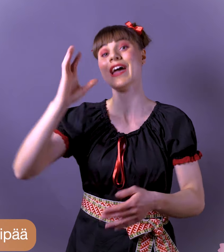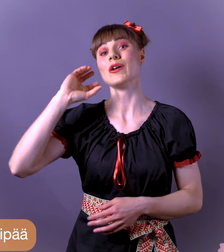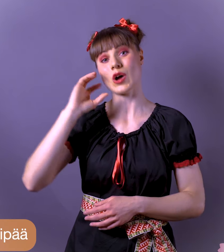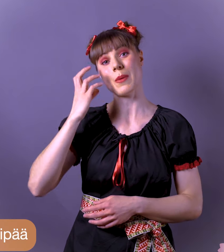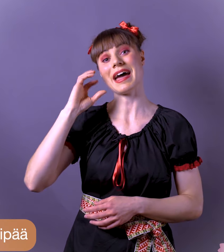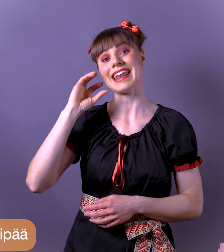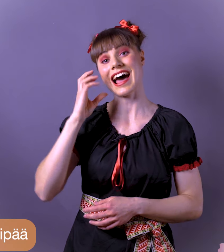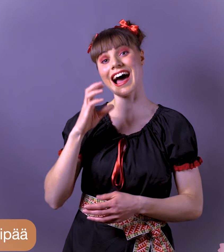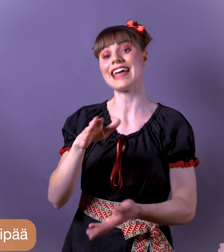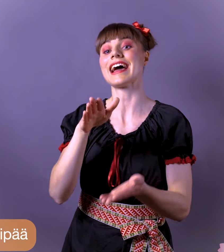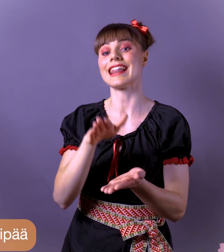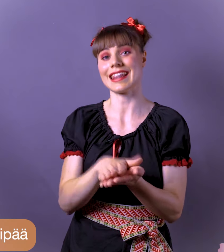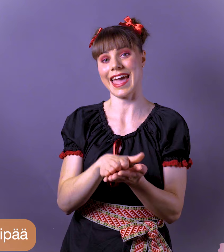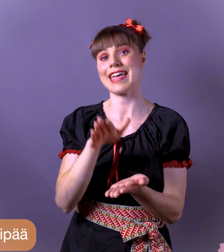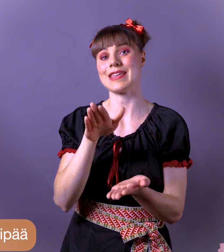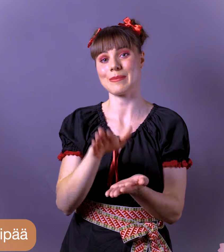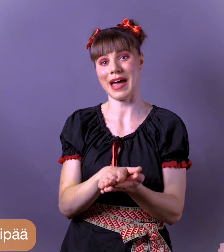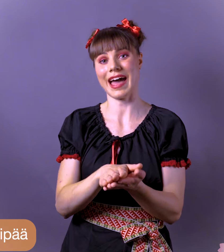syön omenaa ja leipää.